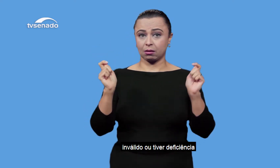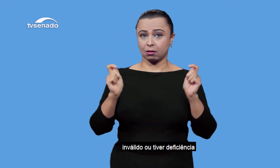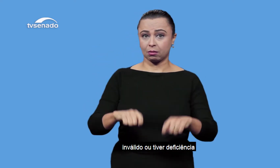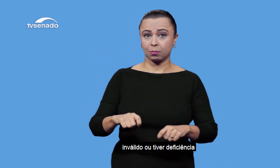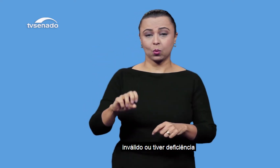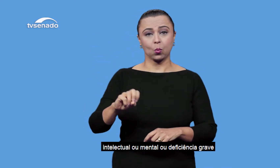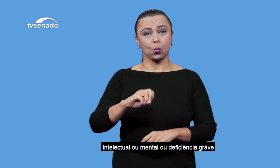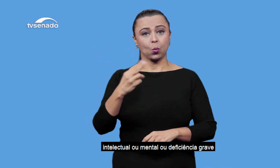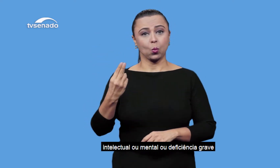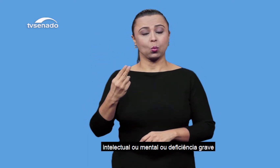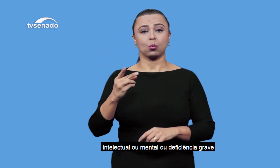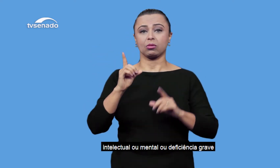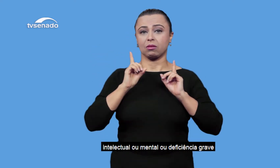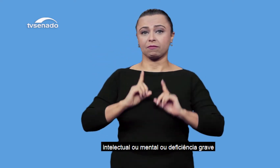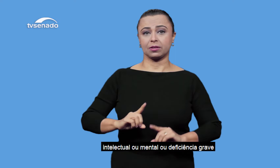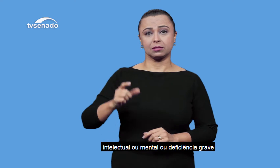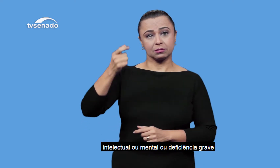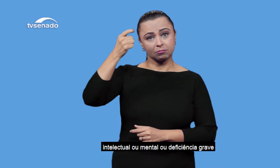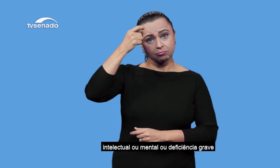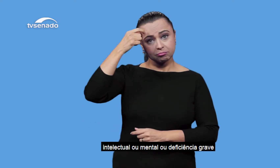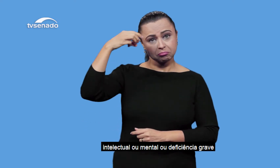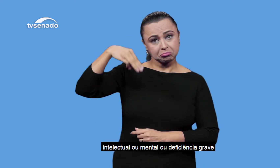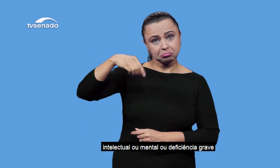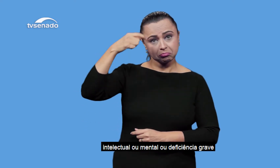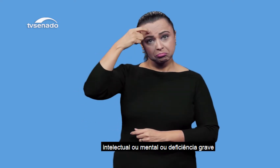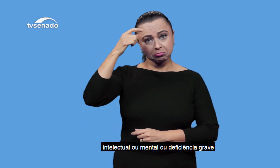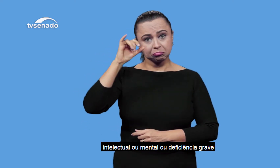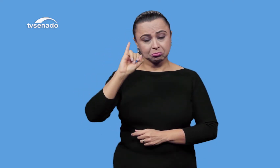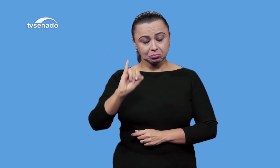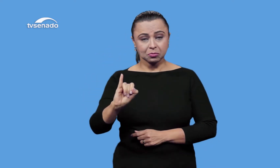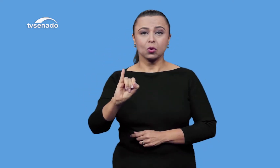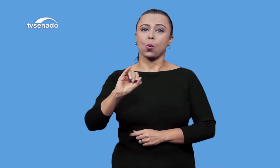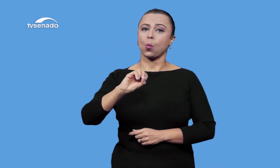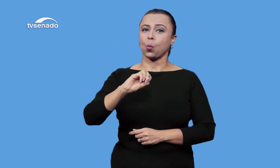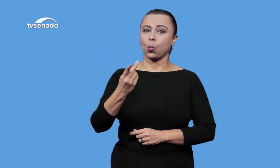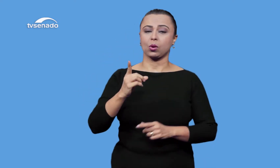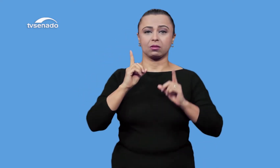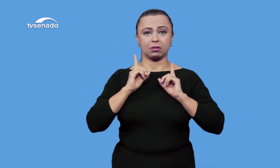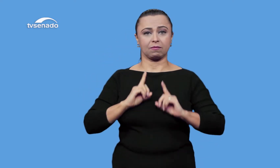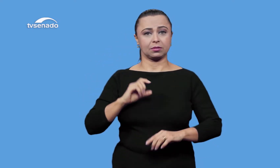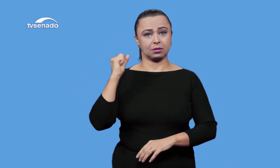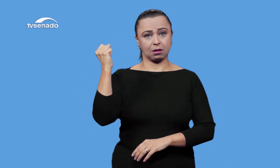deficiência intelectual ou mental ou deficiência grave